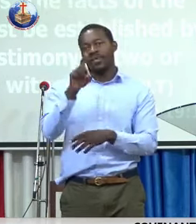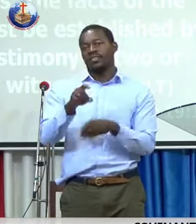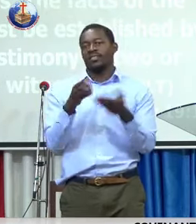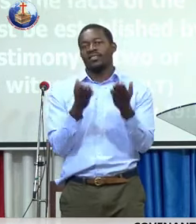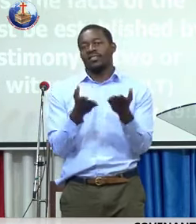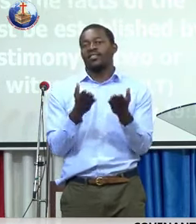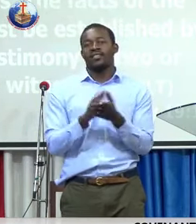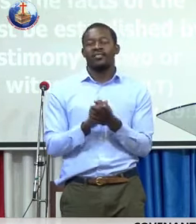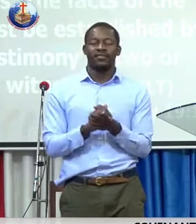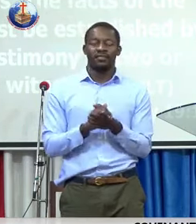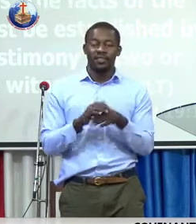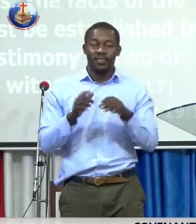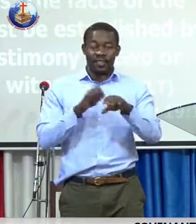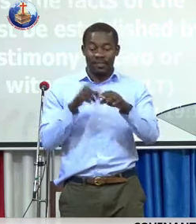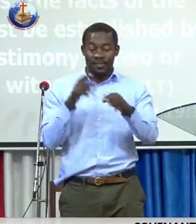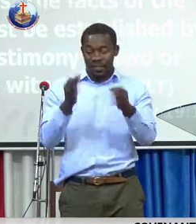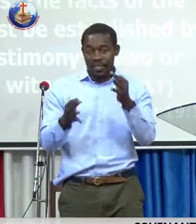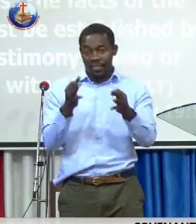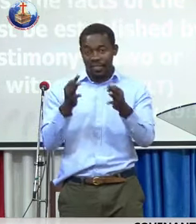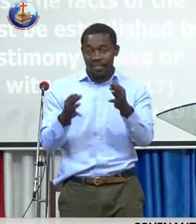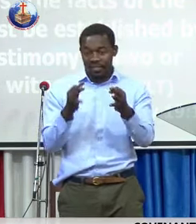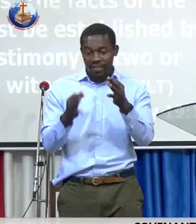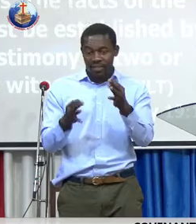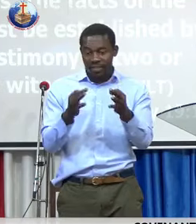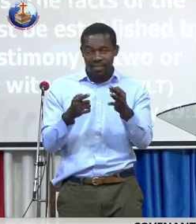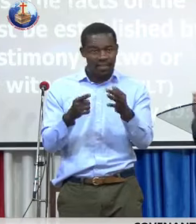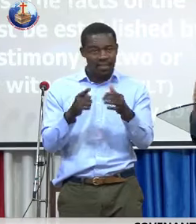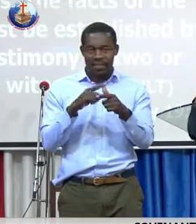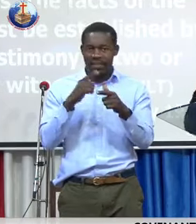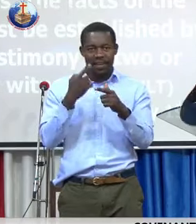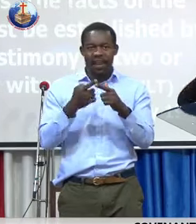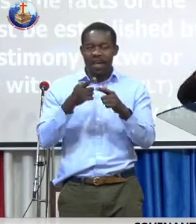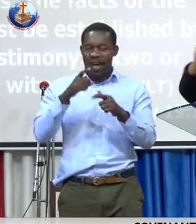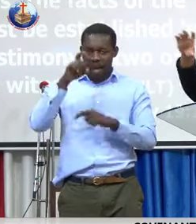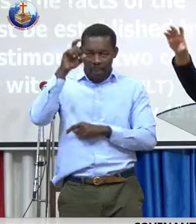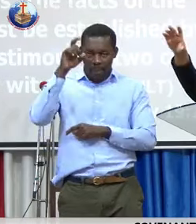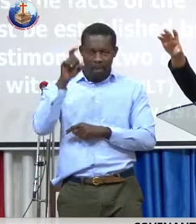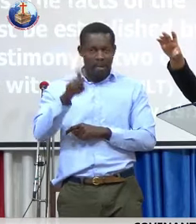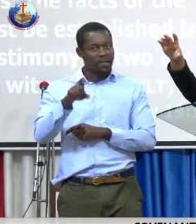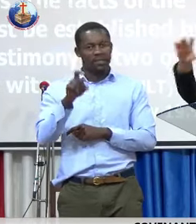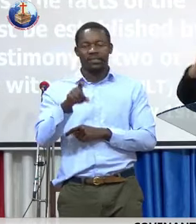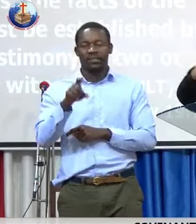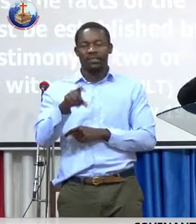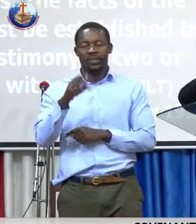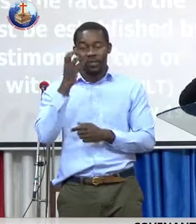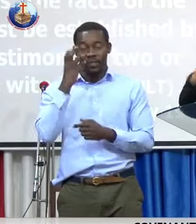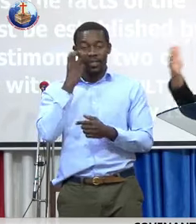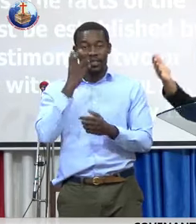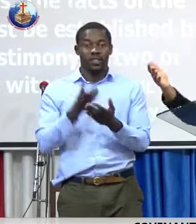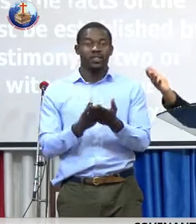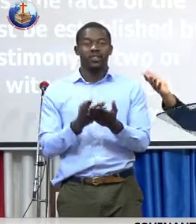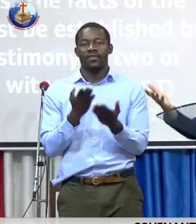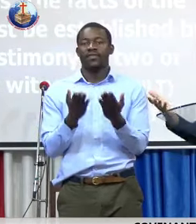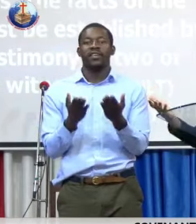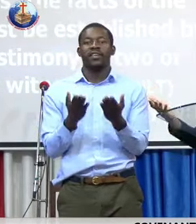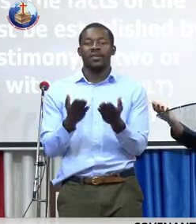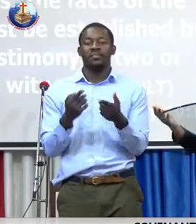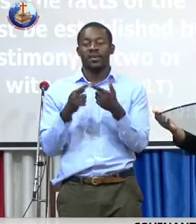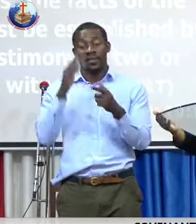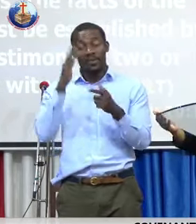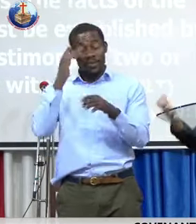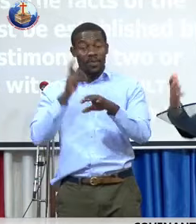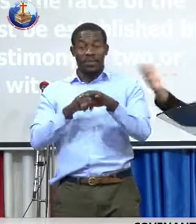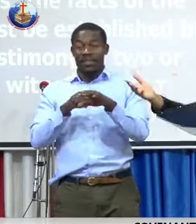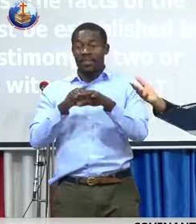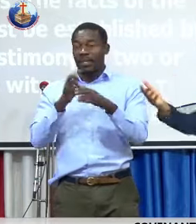kwamba kusiwepo na hukumu yoyote ambapo hapana mshahidi. So vile hawa walienda, there was no judgment to be passed over the